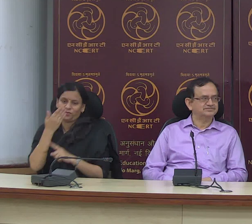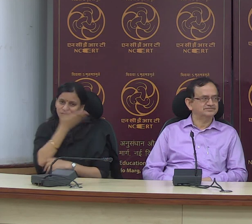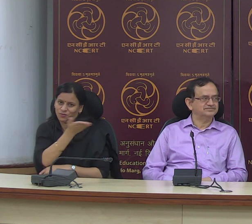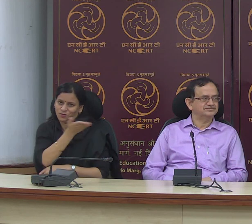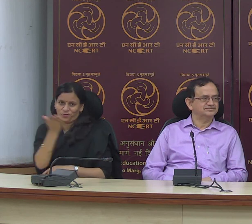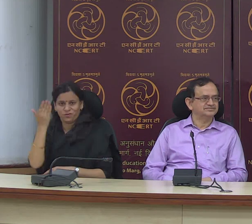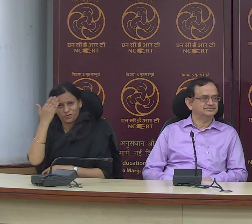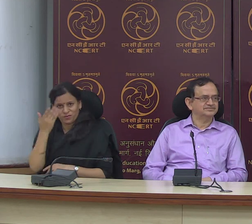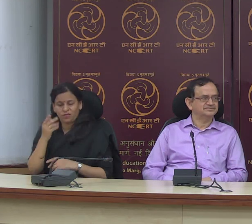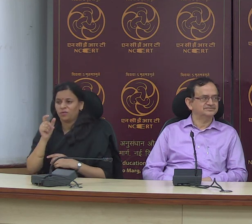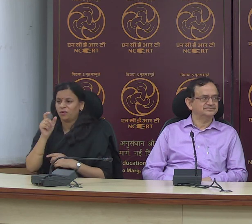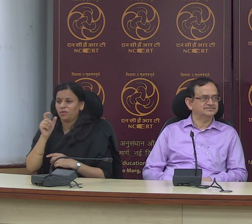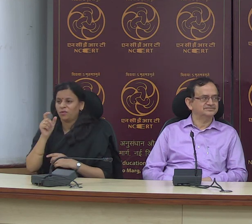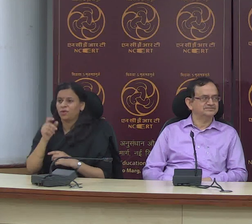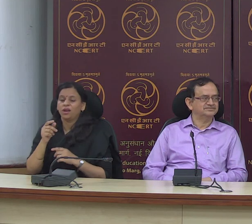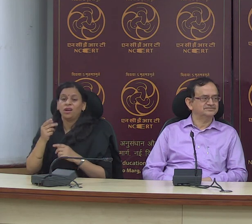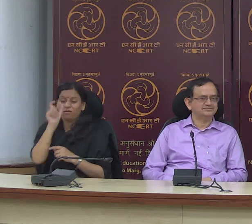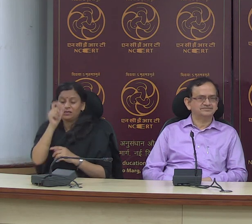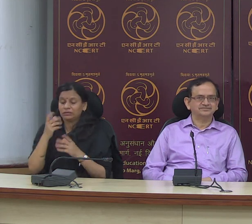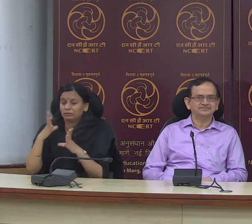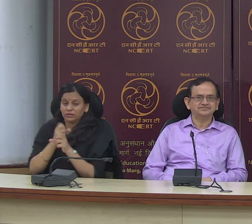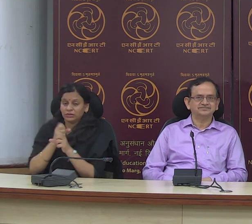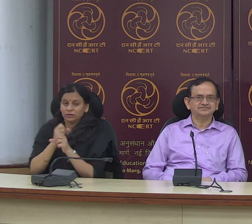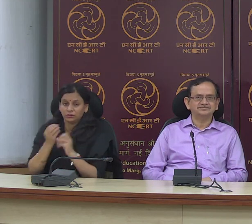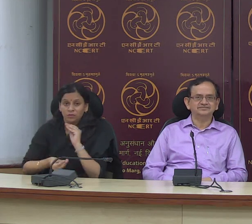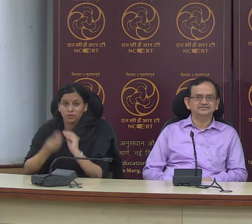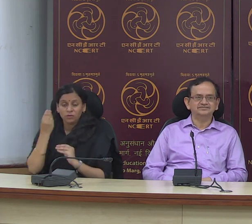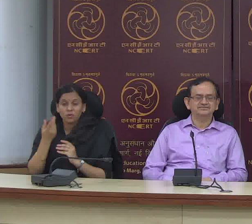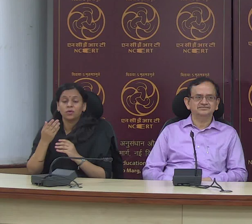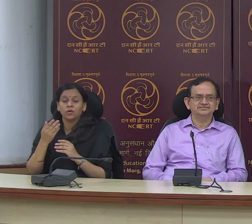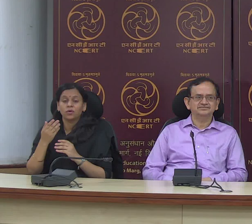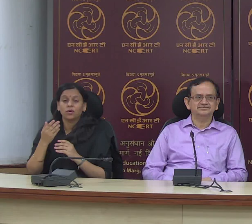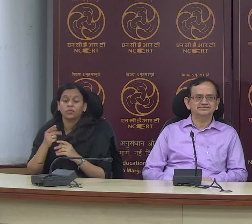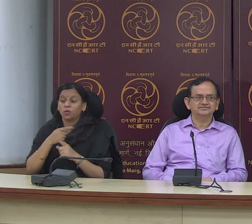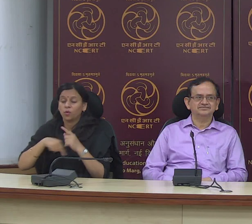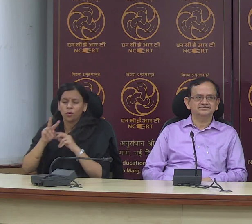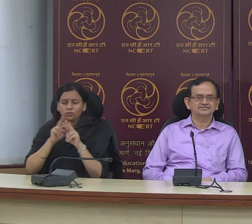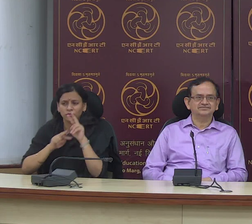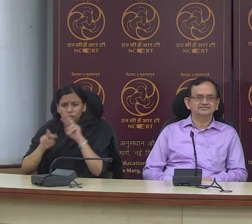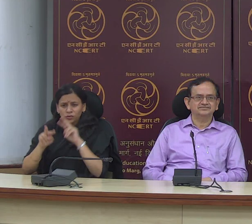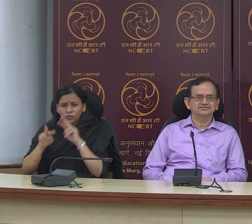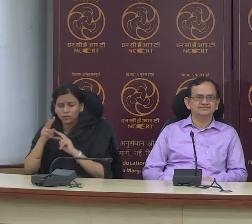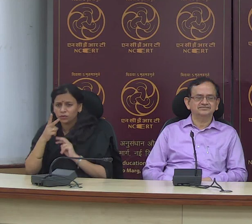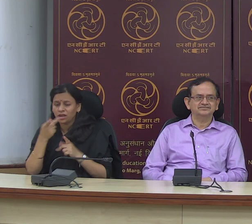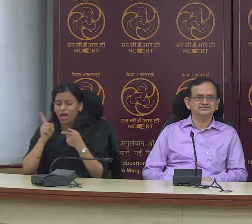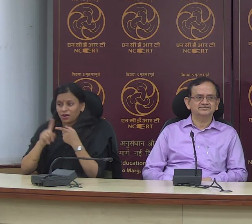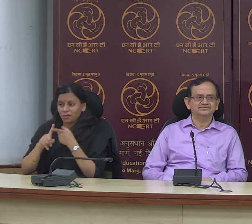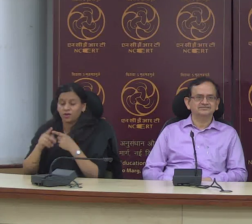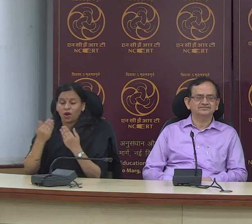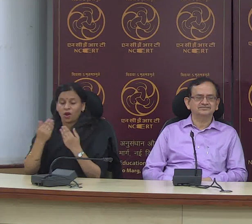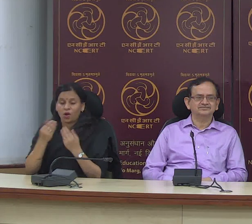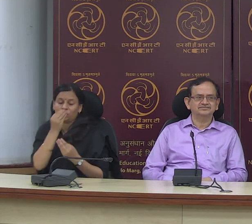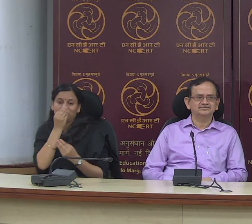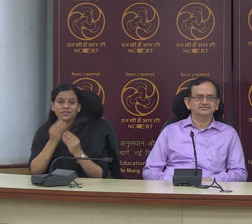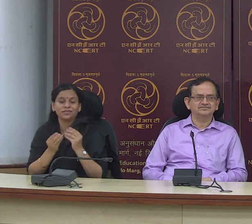लैक ऑफ वोकैबुलरी बहुत ज़्यादा एक बड़ा प्रॉब्लम था, और उसके अलावा में देर इज़ नो सिंटेक्स. तो इन सब बातों की जो मुश्किलात थी, मुझे लग रहा है उनको